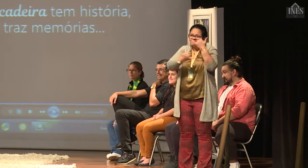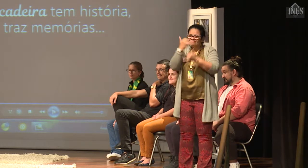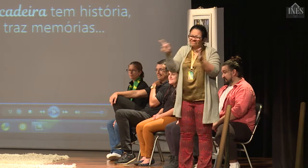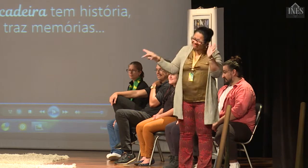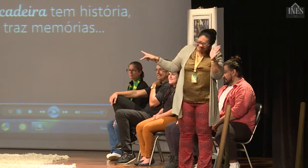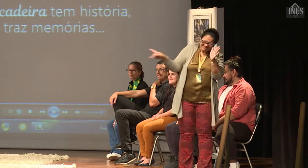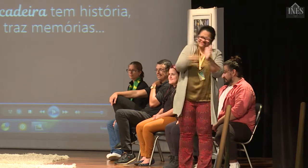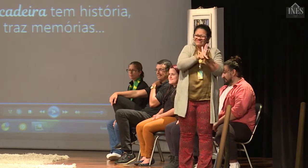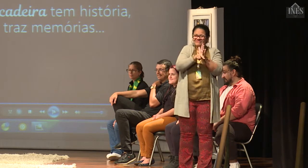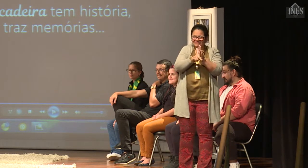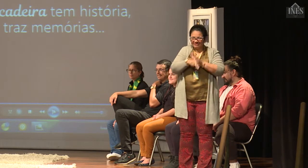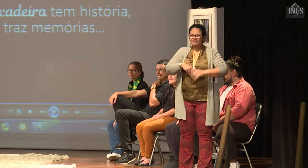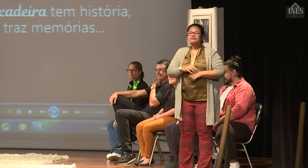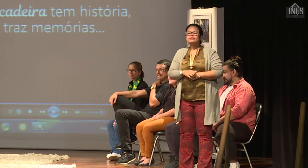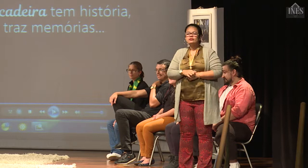e eu cresci com essa paixão.